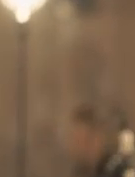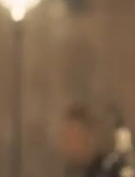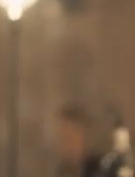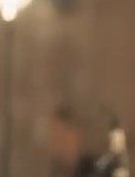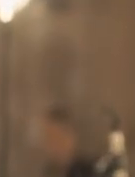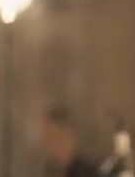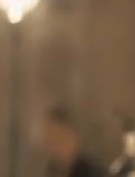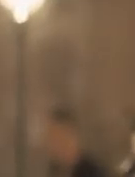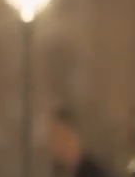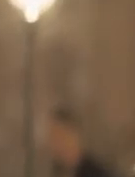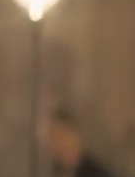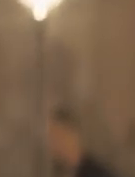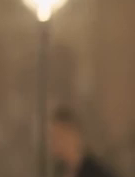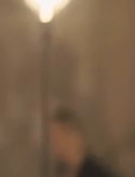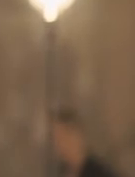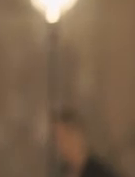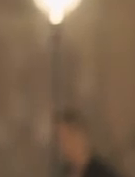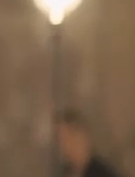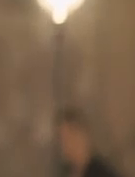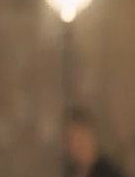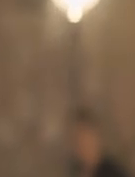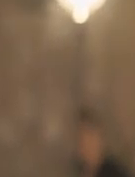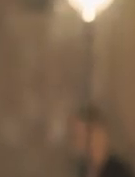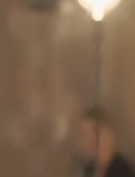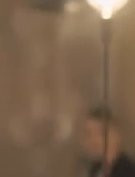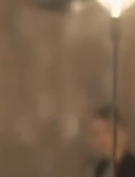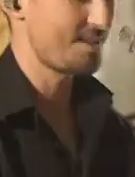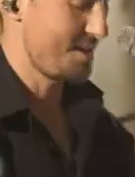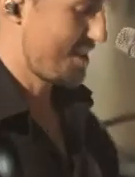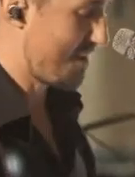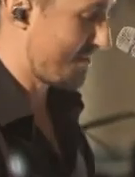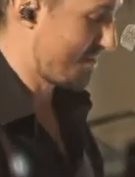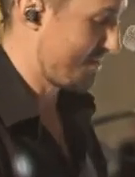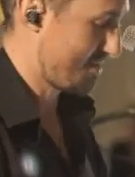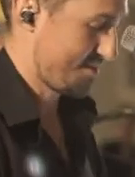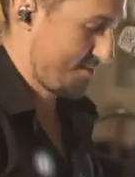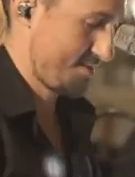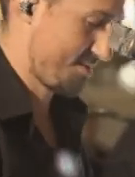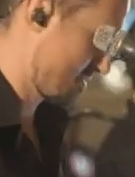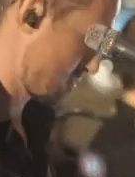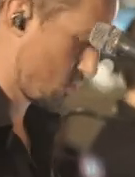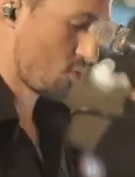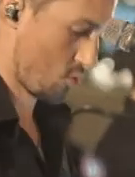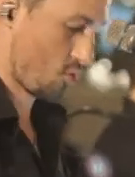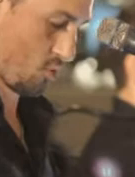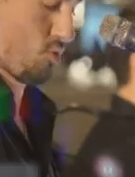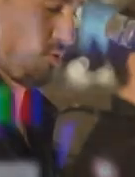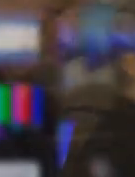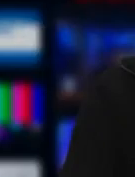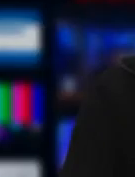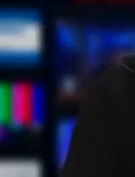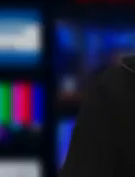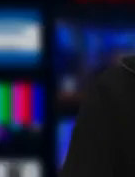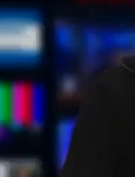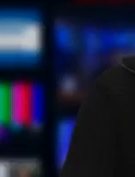norme da queste prescrizioni sicuramente il mondo dello spettacolo e abbiamo il piacere di intervistare francesco zanelli